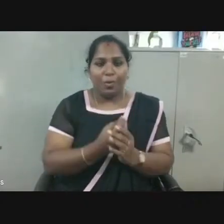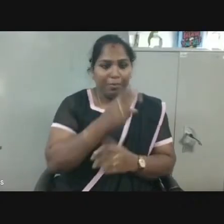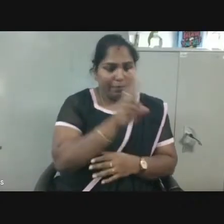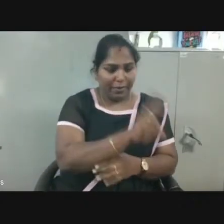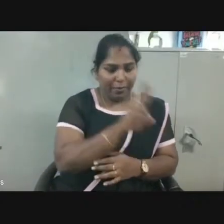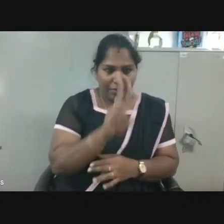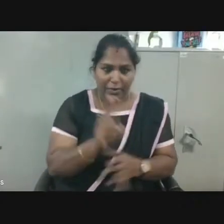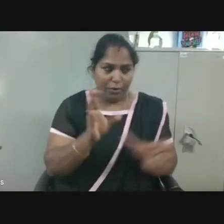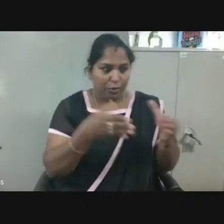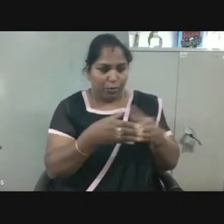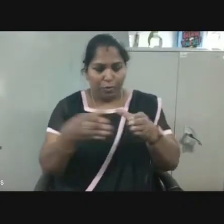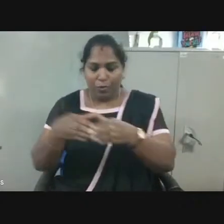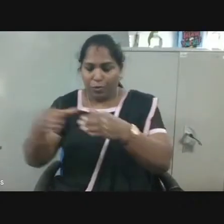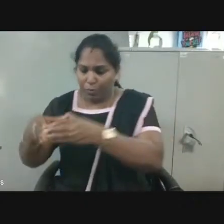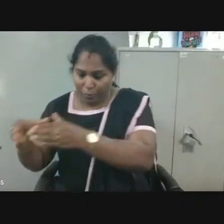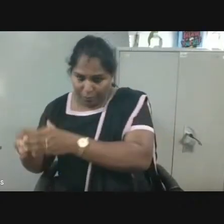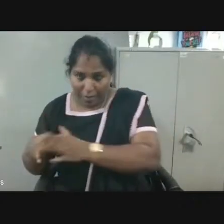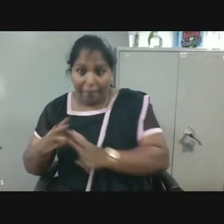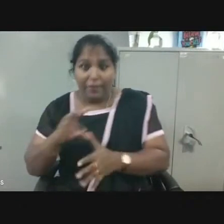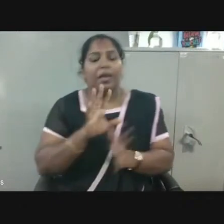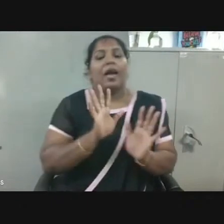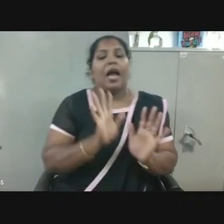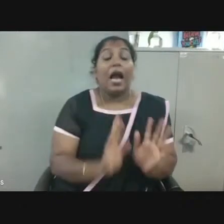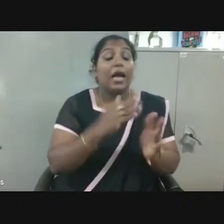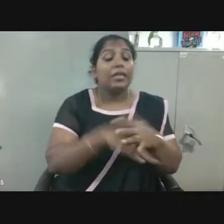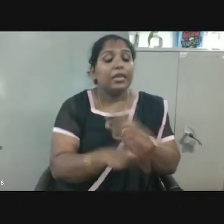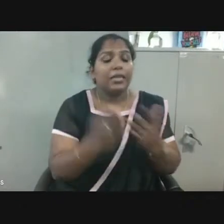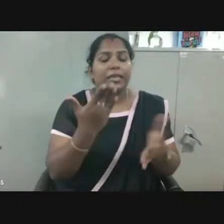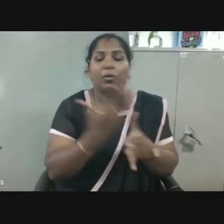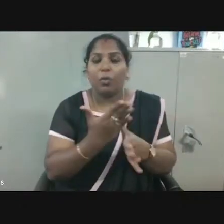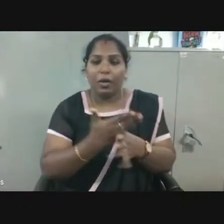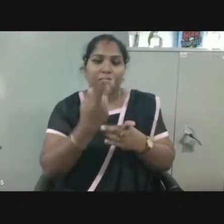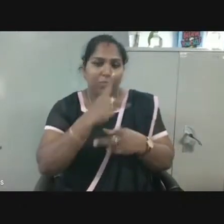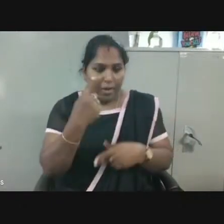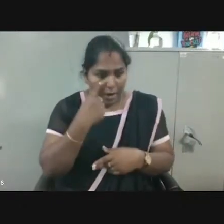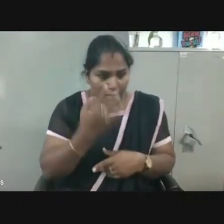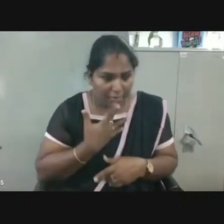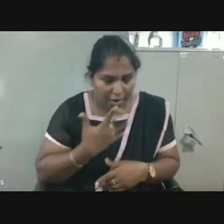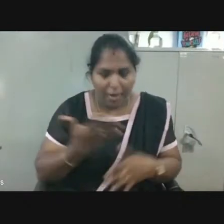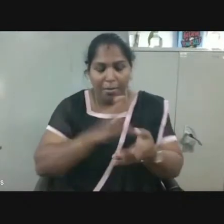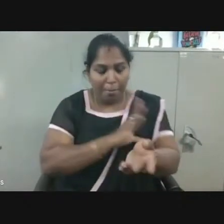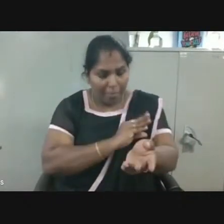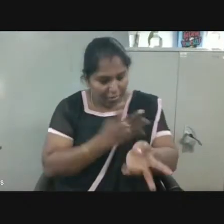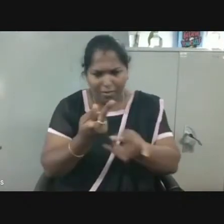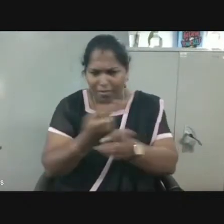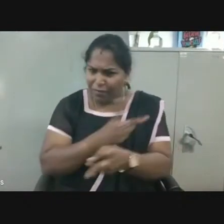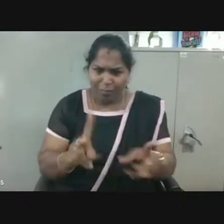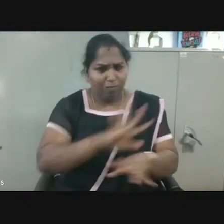ജോലി ബാക്കിയുള്ള കാര്യങ്ങളാണെങ്കിൽ ഇതാണ് നമ്മുടെ ലിംഗം നിർണ്ണയിക്കുന്നത്. അവസാനത്തെ 2 എക്സും വൈയും.